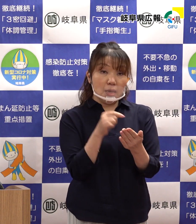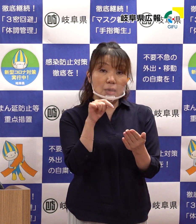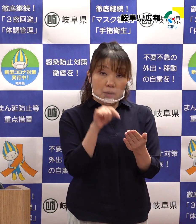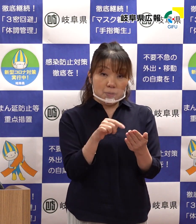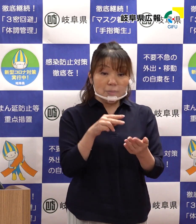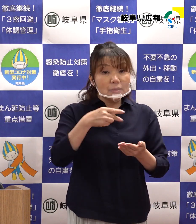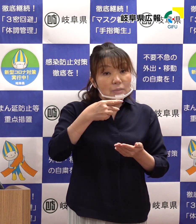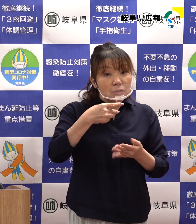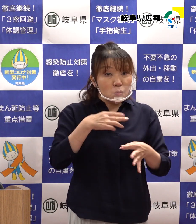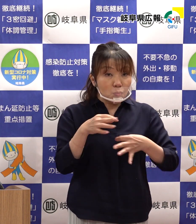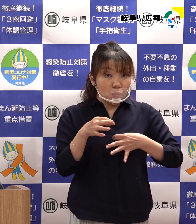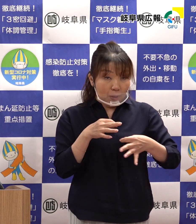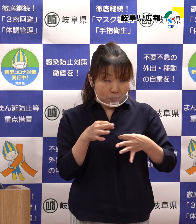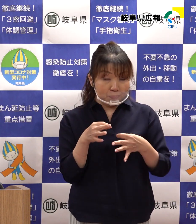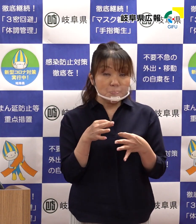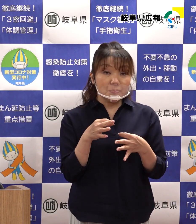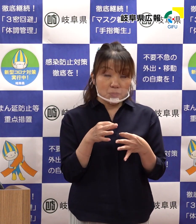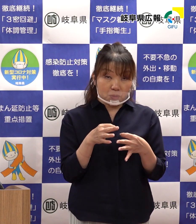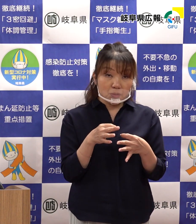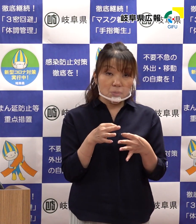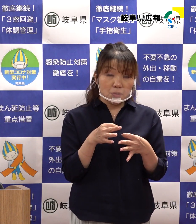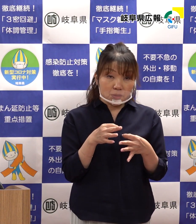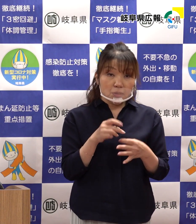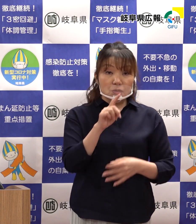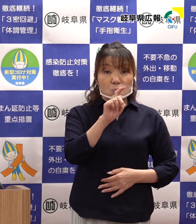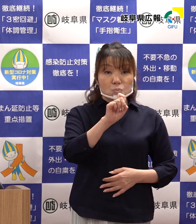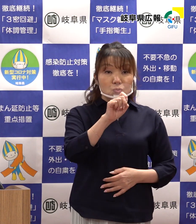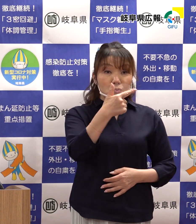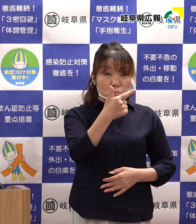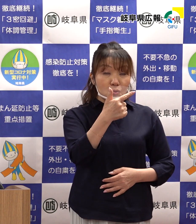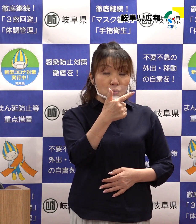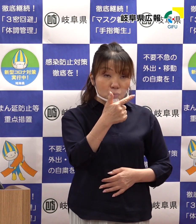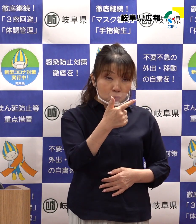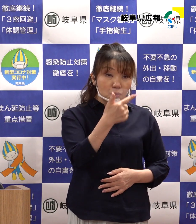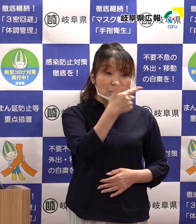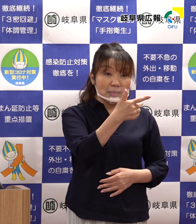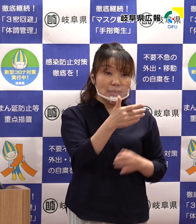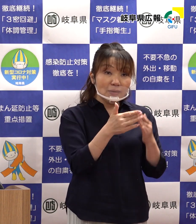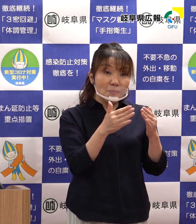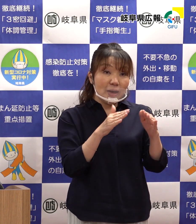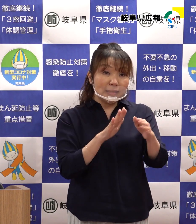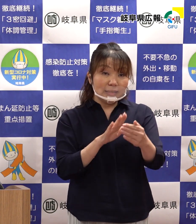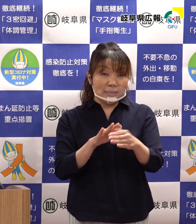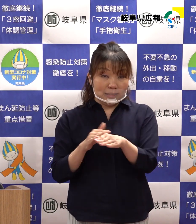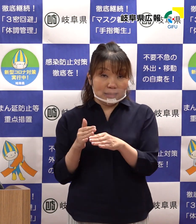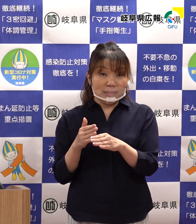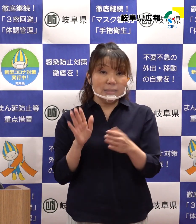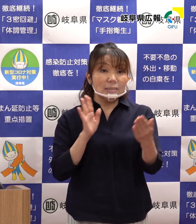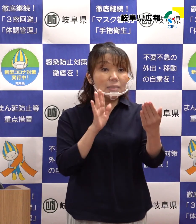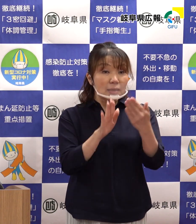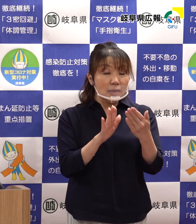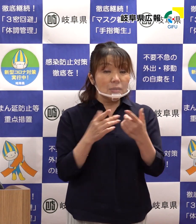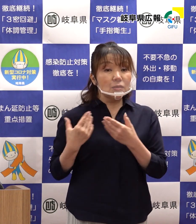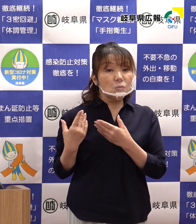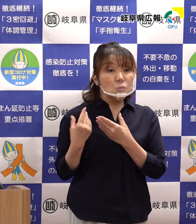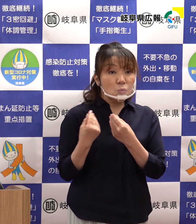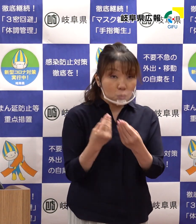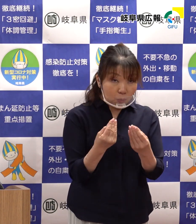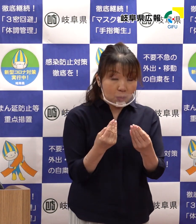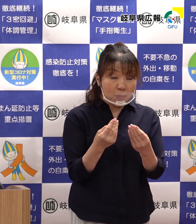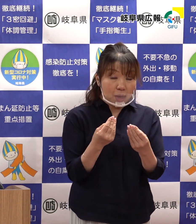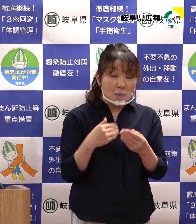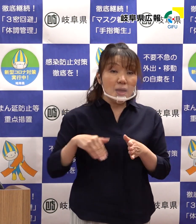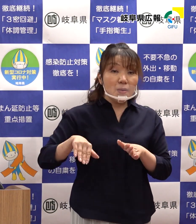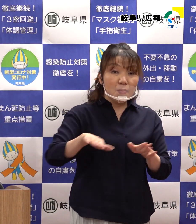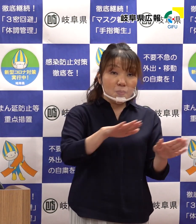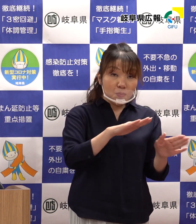飲食の時短の16市町について、そのままこのまん延